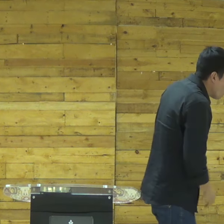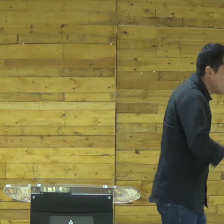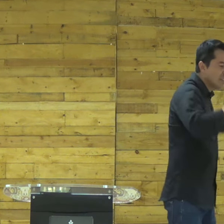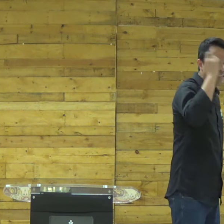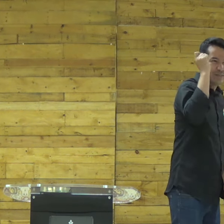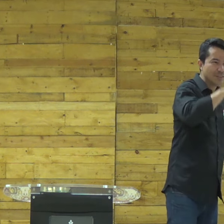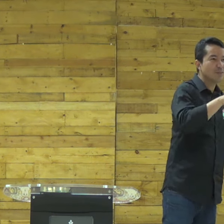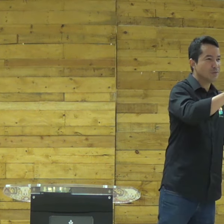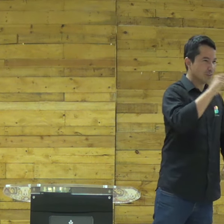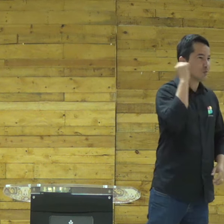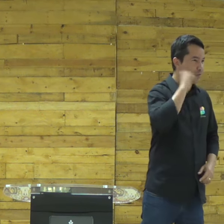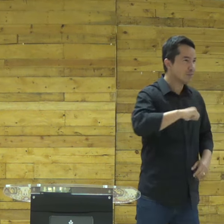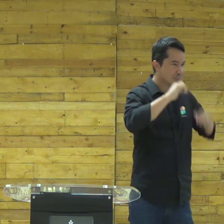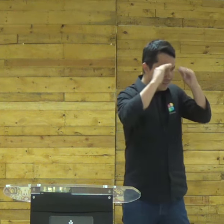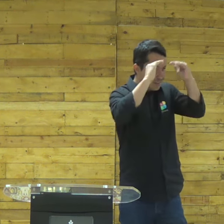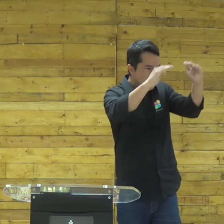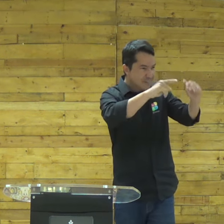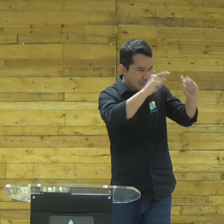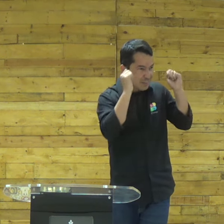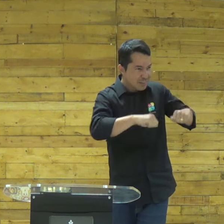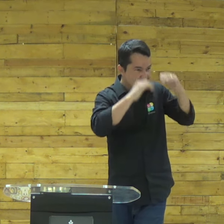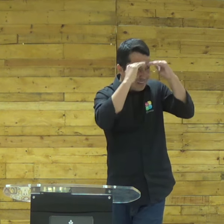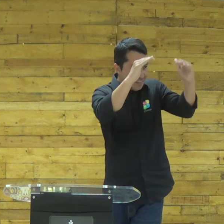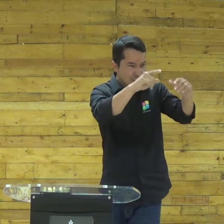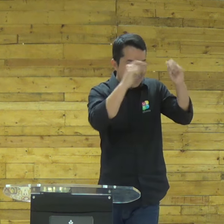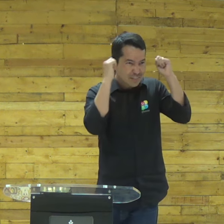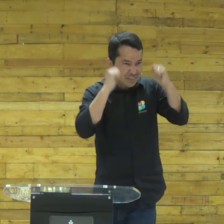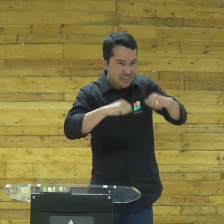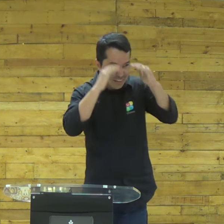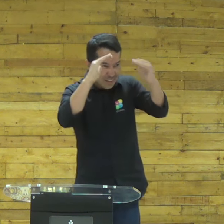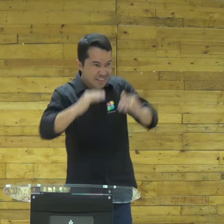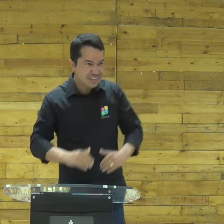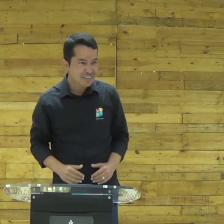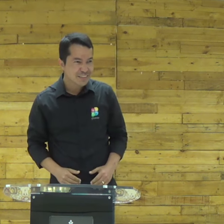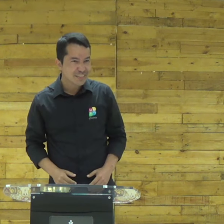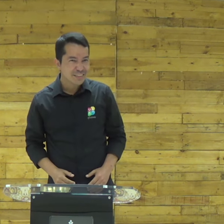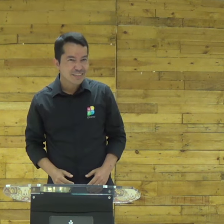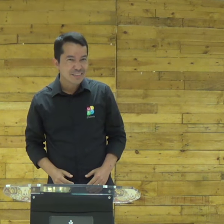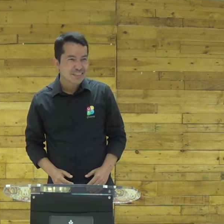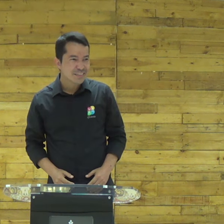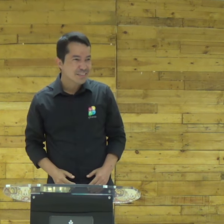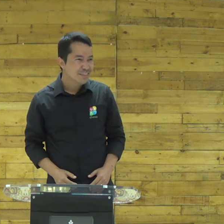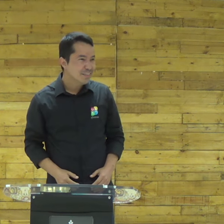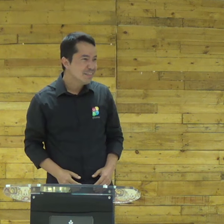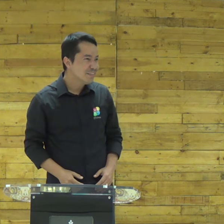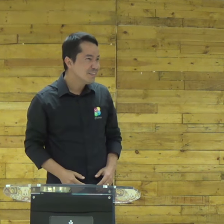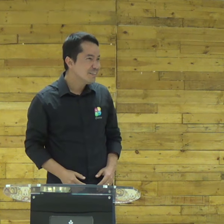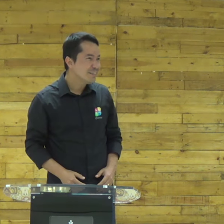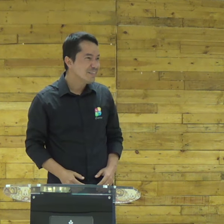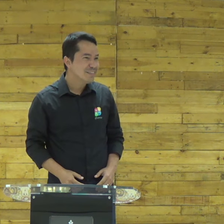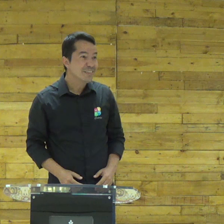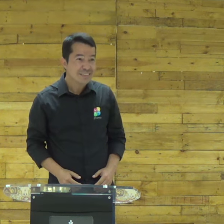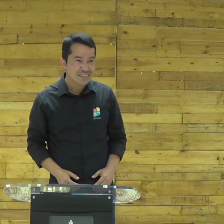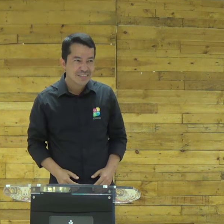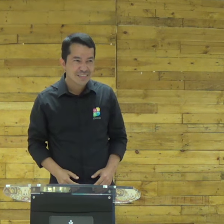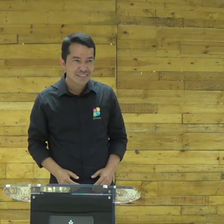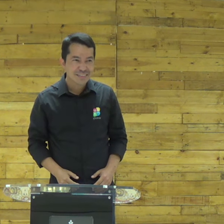mandamentos são pesados difícil acha que você consegue obedecer a todos é possível você